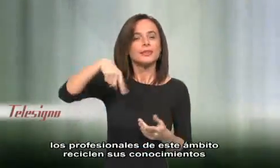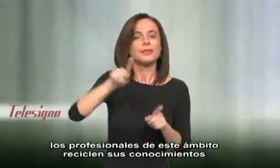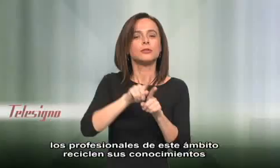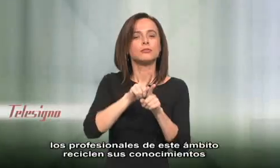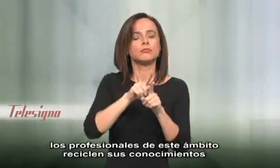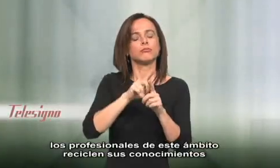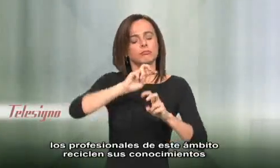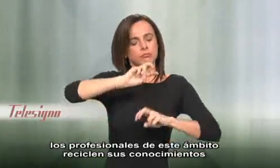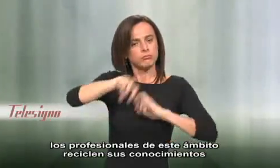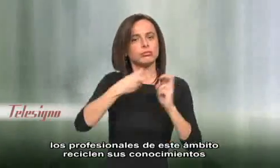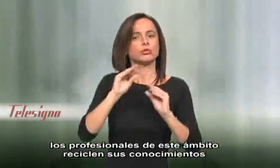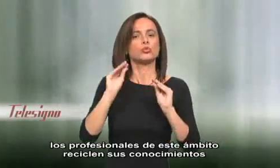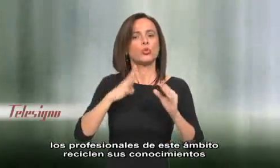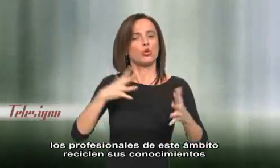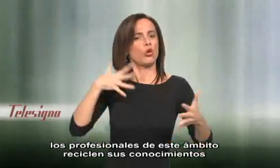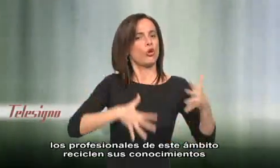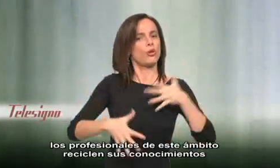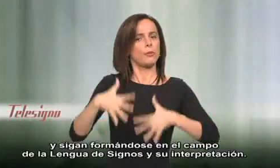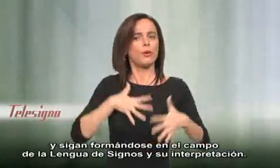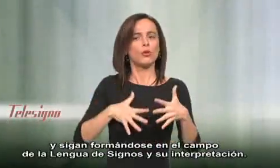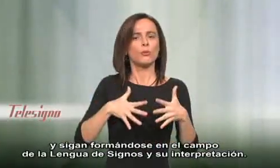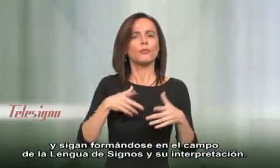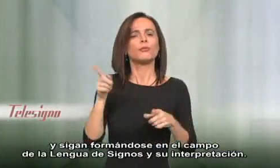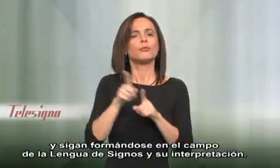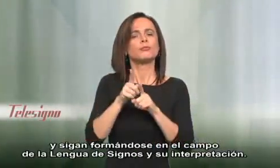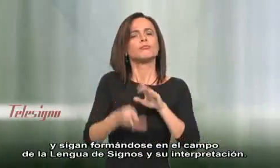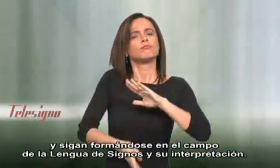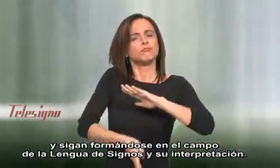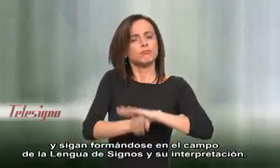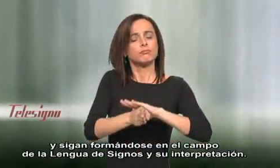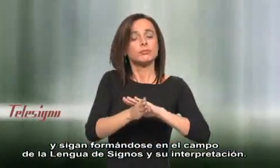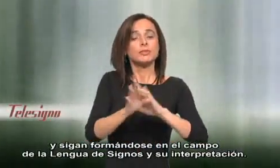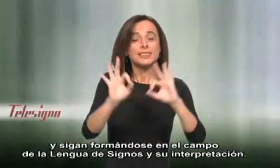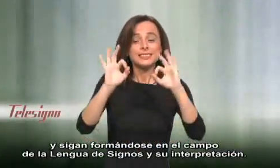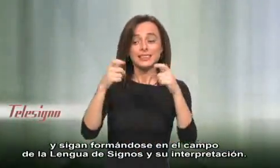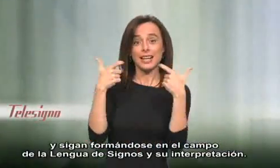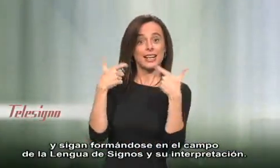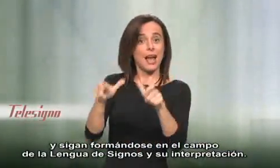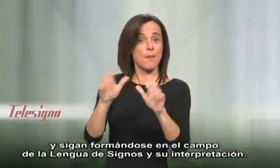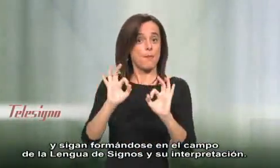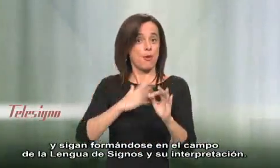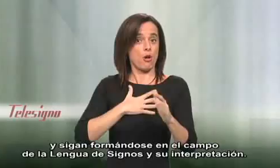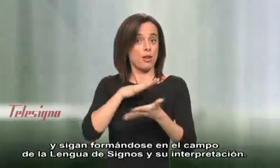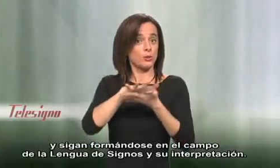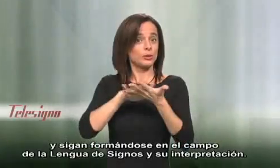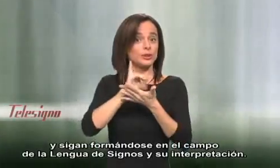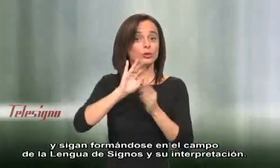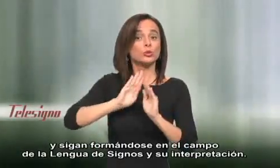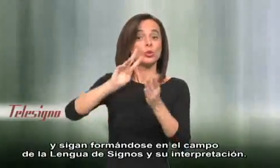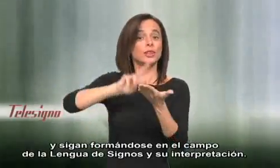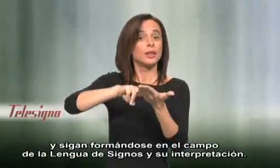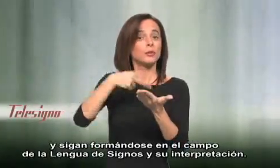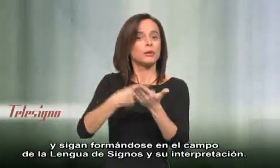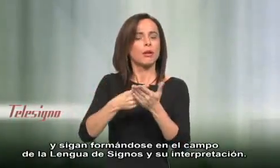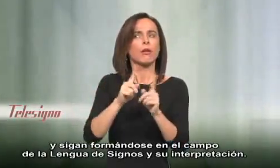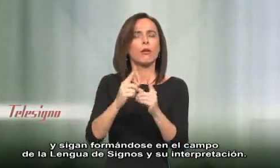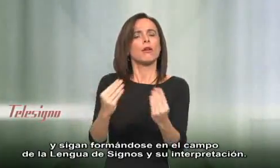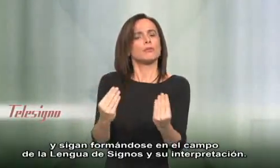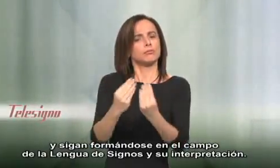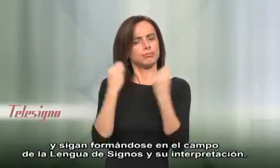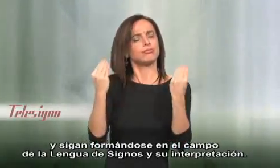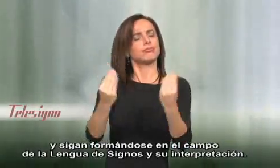este ámbito reciclen sus conocimientos y sigan formándose en el campo de la lengua de signos y su